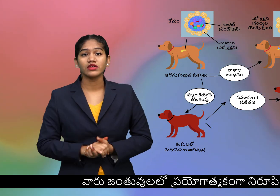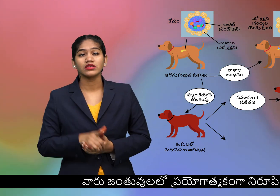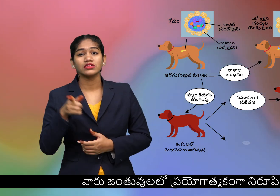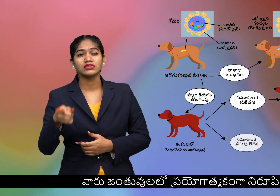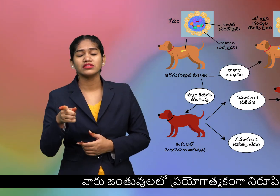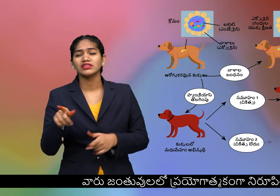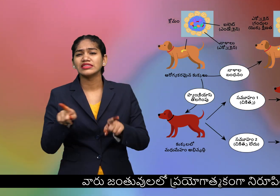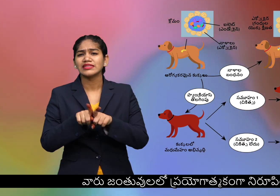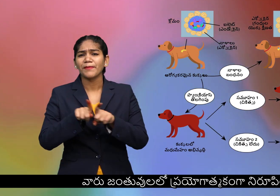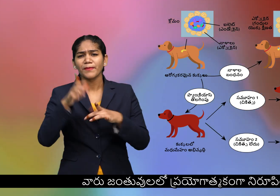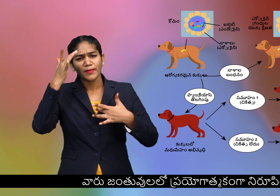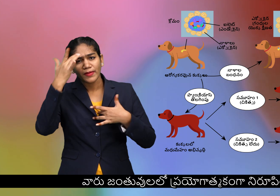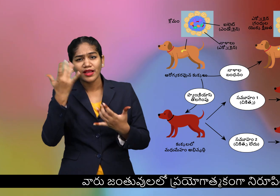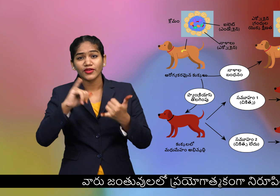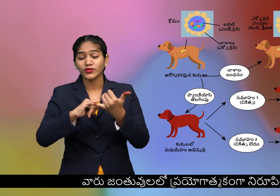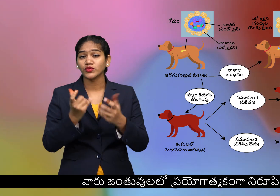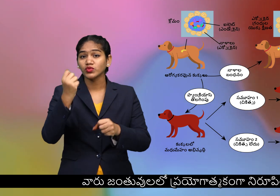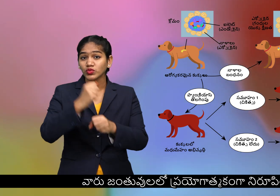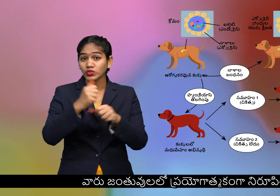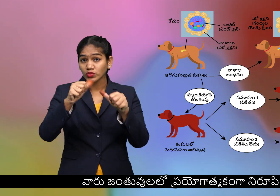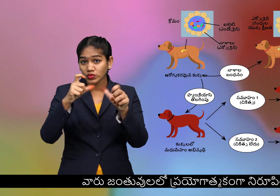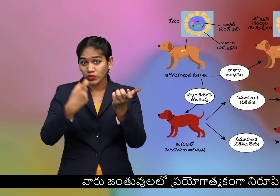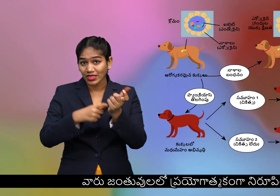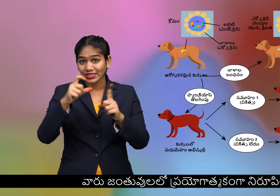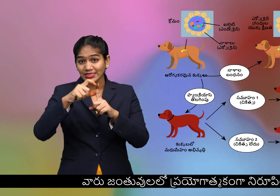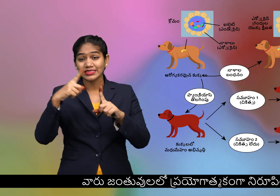వారు జంతువులలో ప్రయోగాత్మకంగా నిరూపించారు.